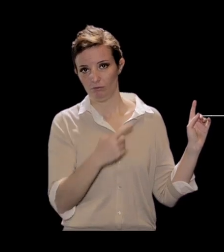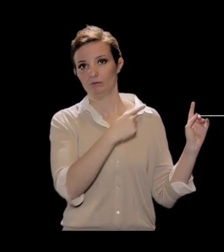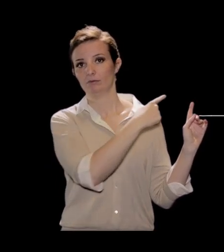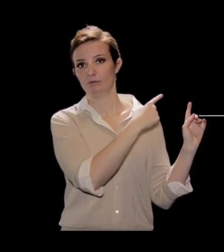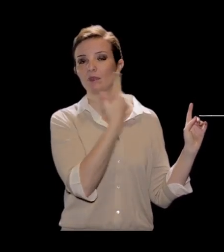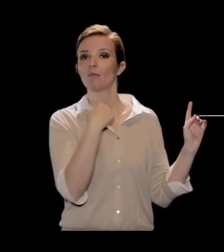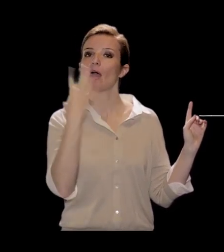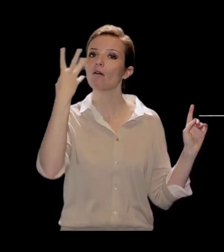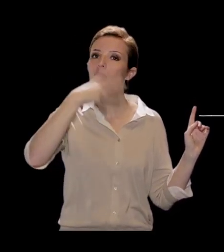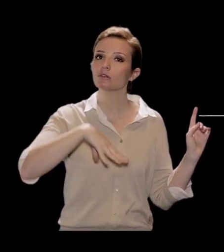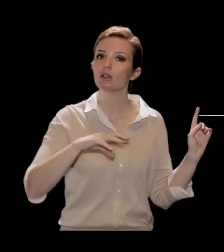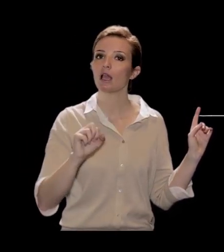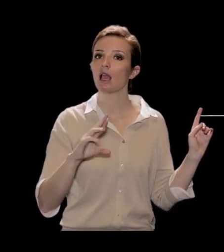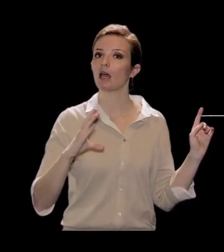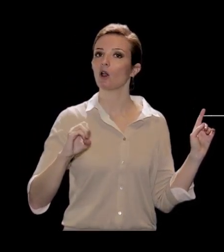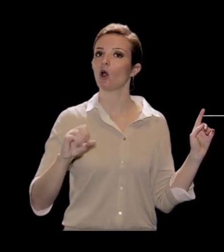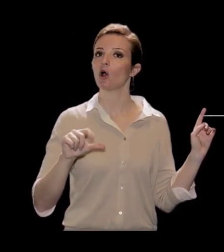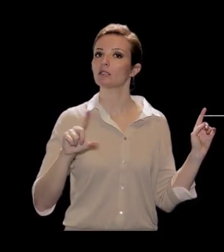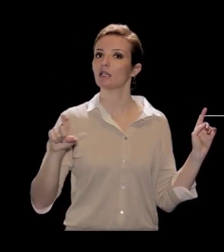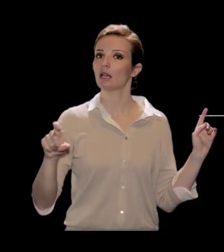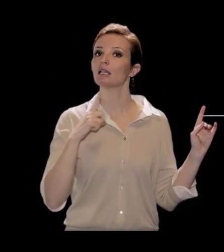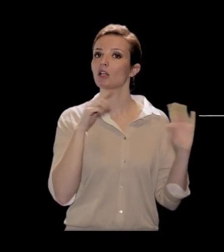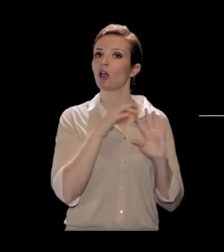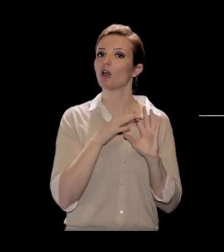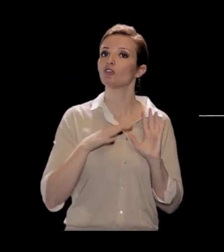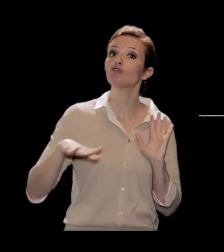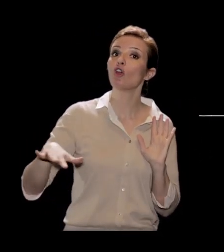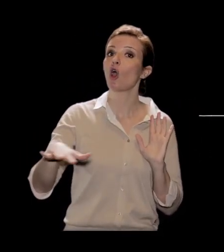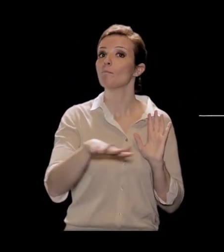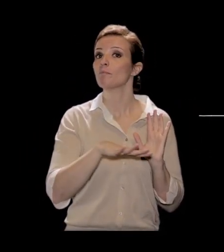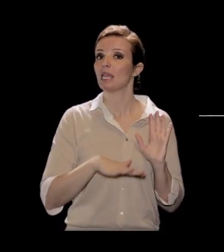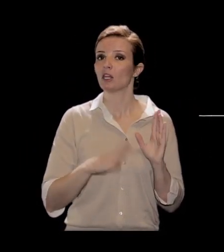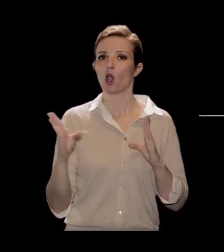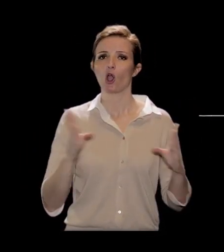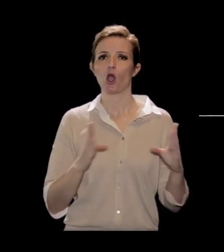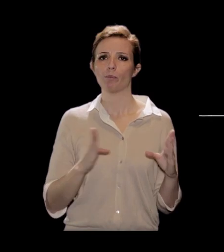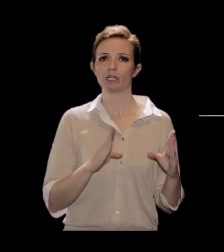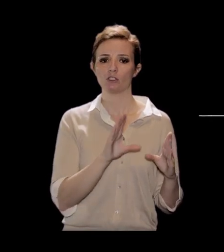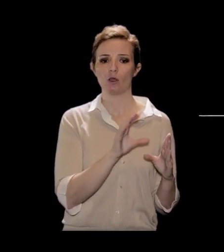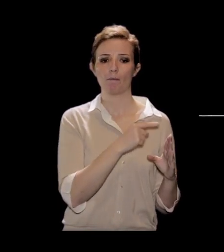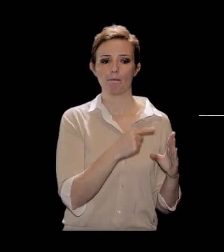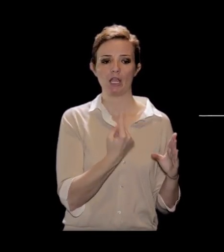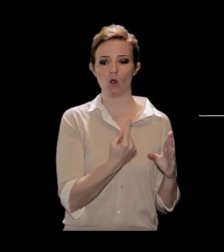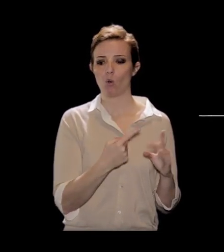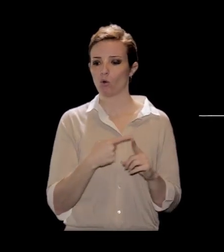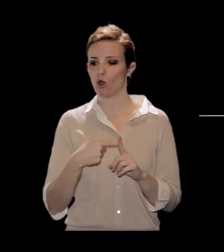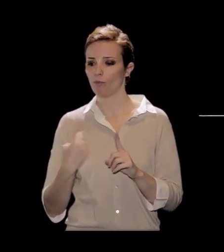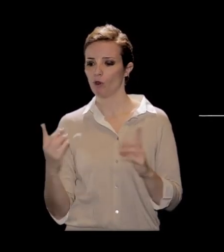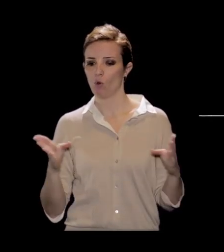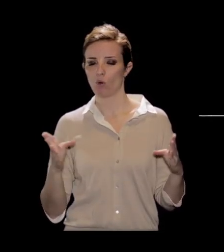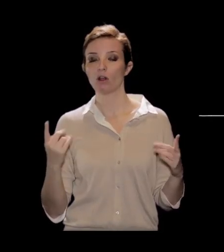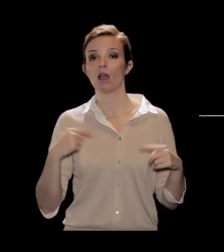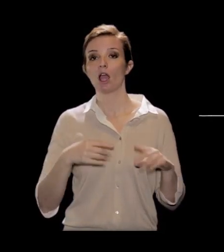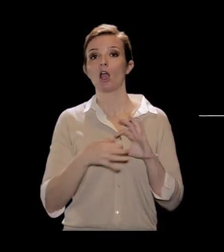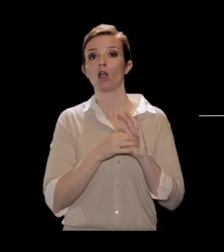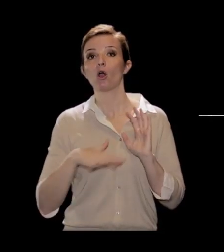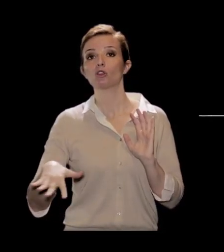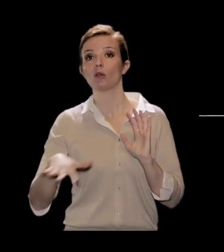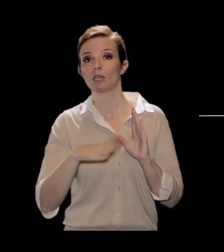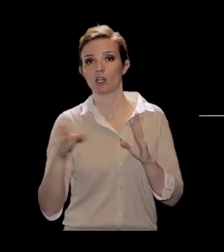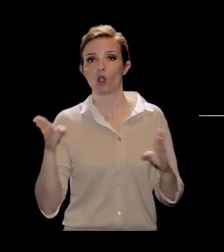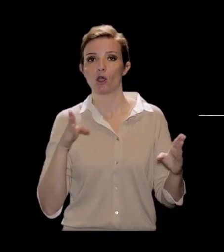Questa è la funzione arco coseno di x, il cui dominio è compreso fra meno 1 e più 1 e il cui codominio invece è compreso tra